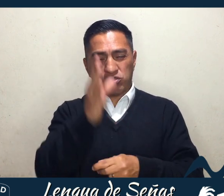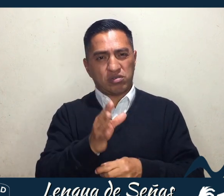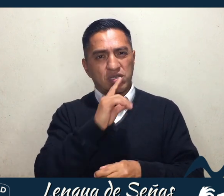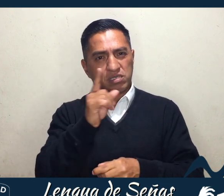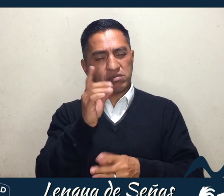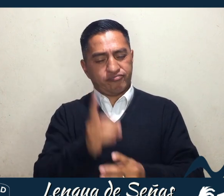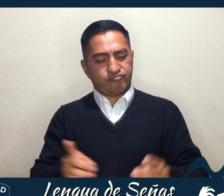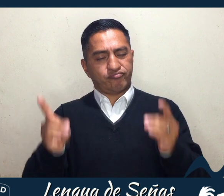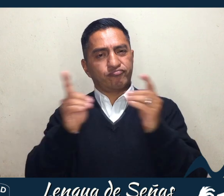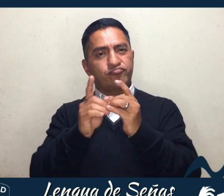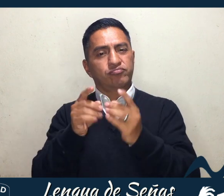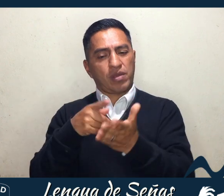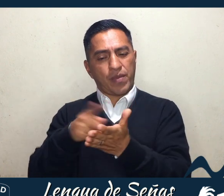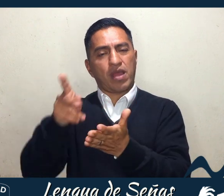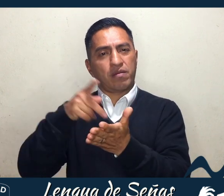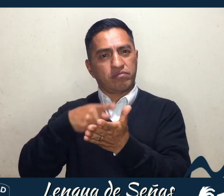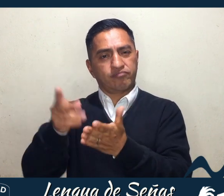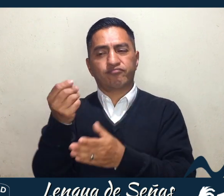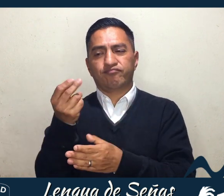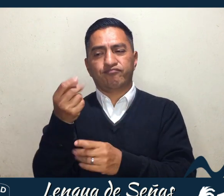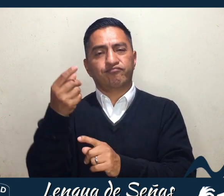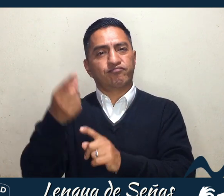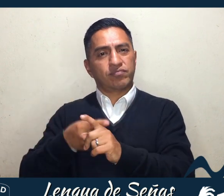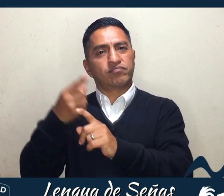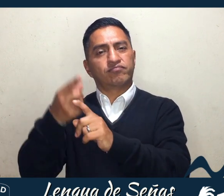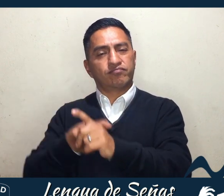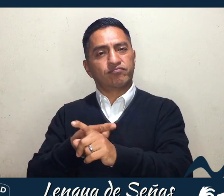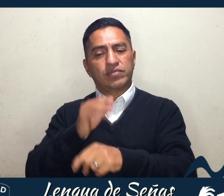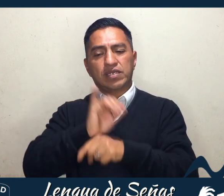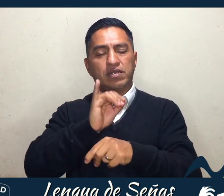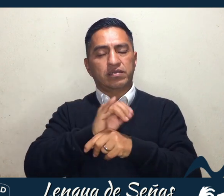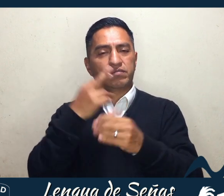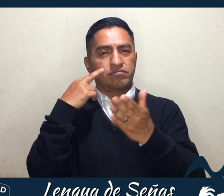que la iglesia debe reconocer